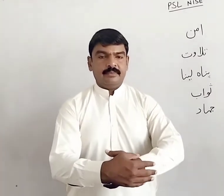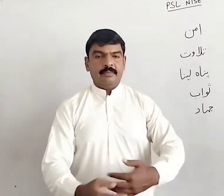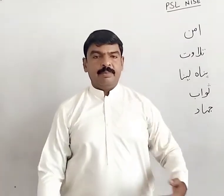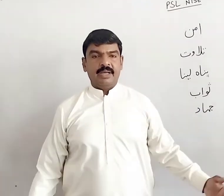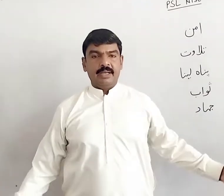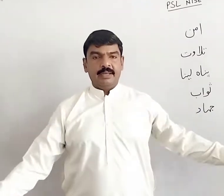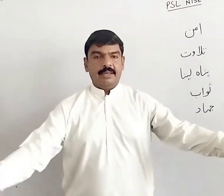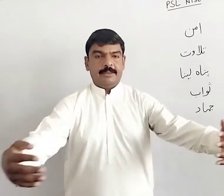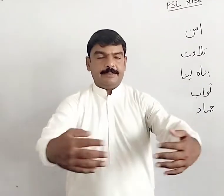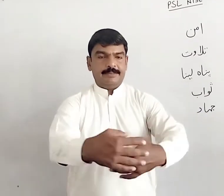پناہ لینا،